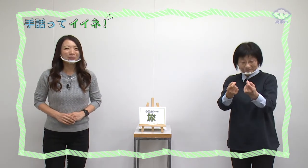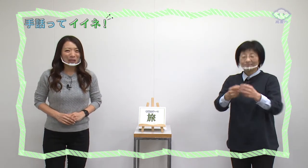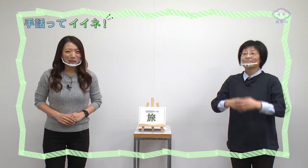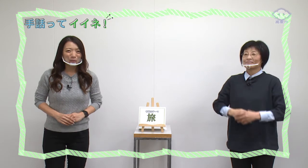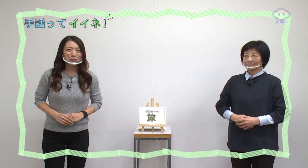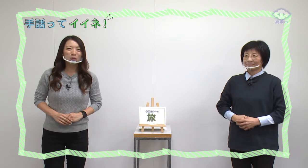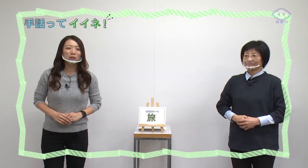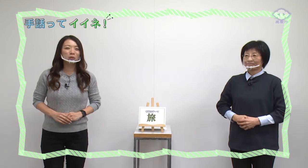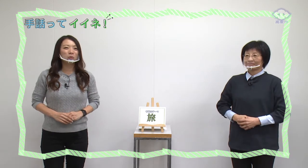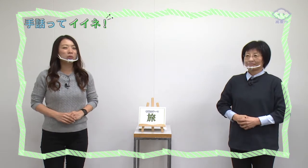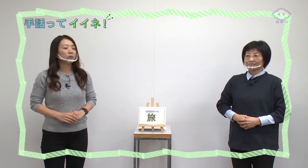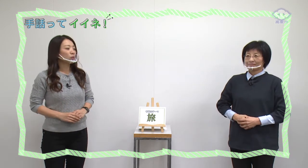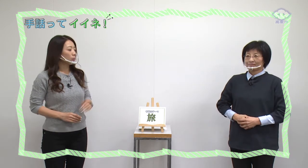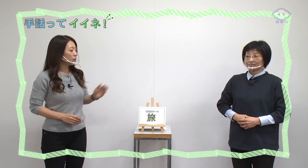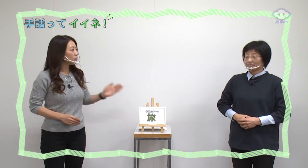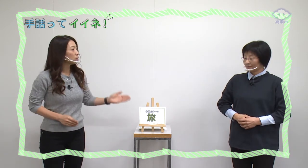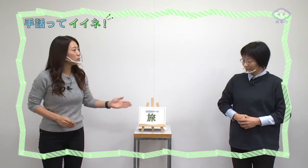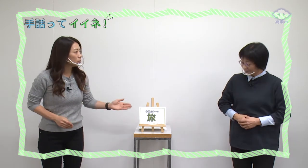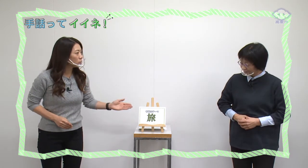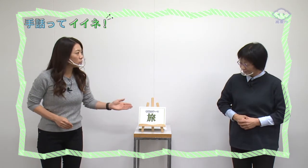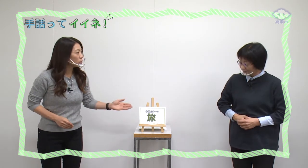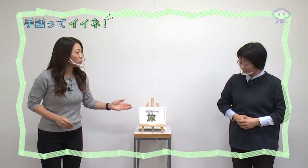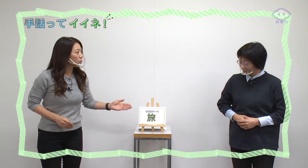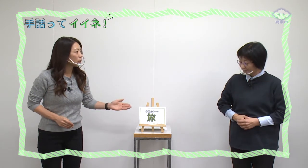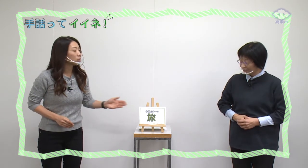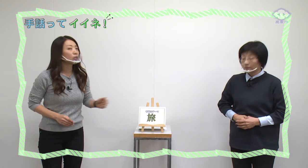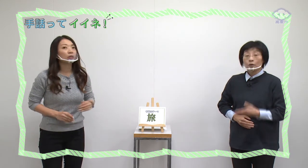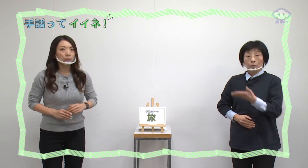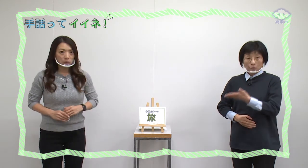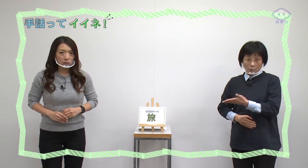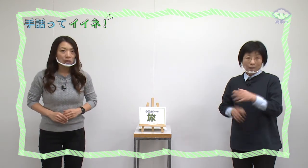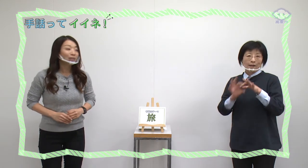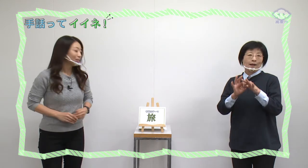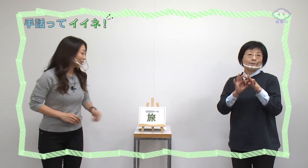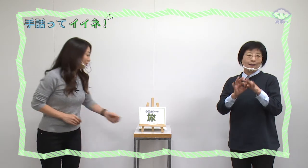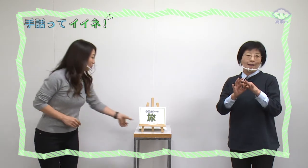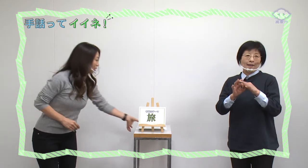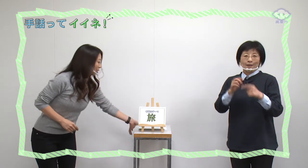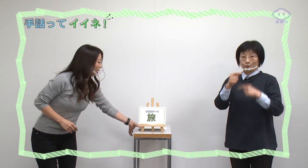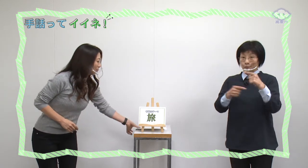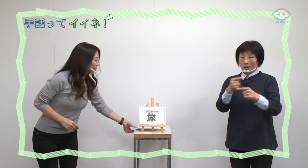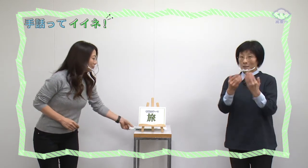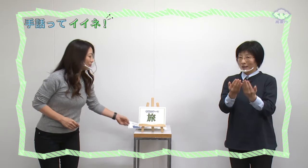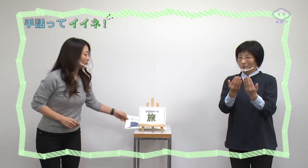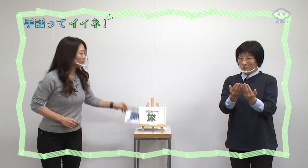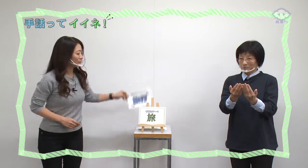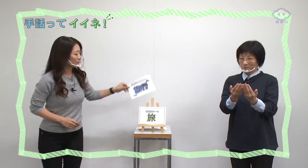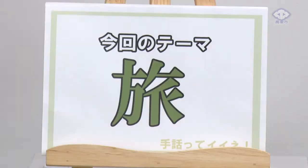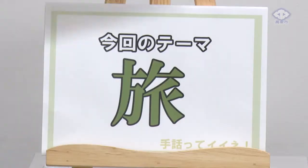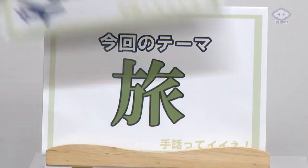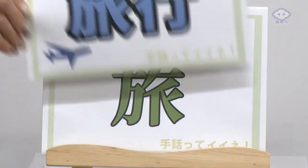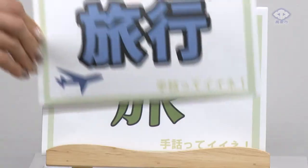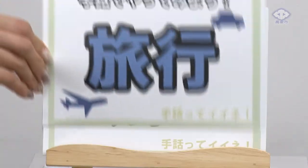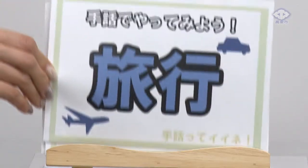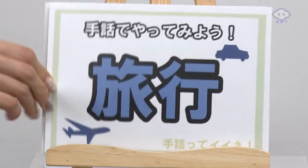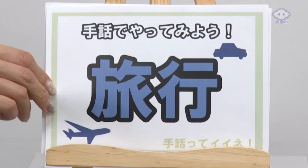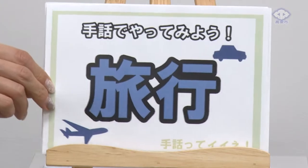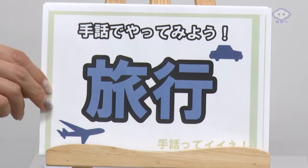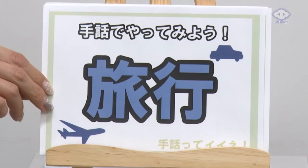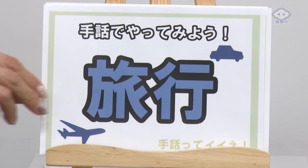はい、というわけで今回は旅にまつわる手話を学んでいきます。最初ですが、はい、こちらです